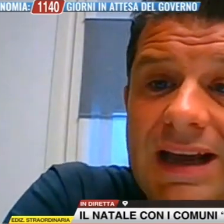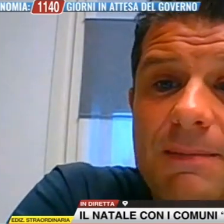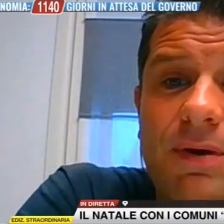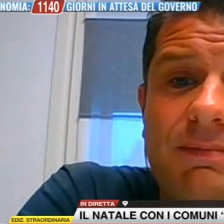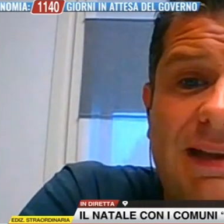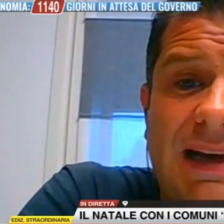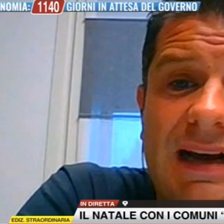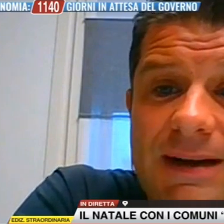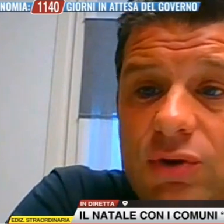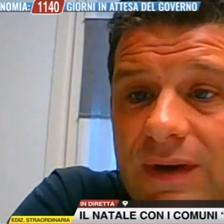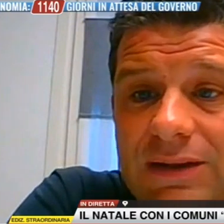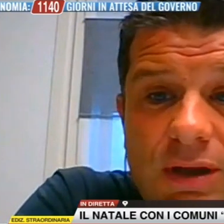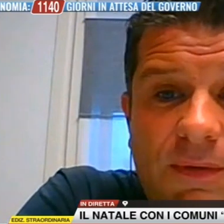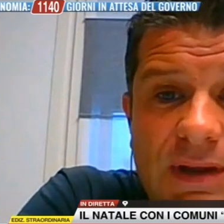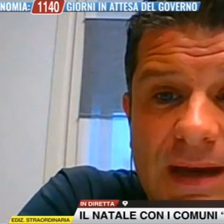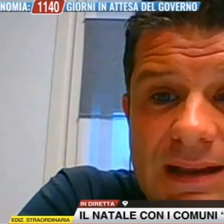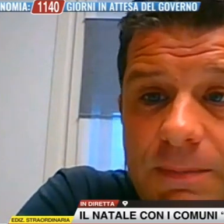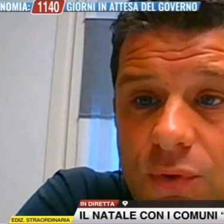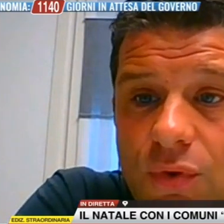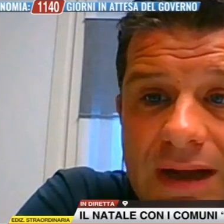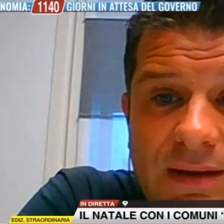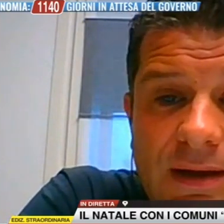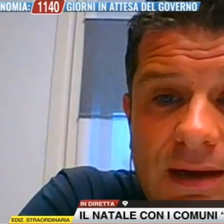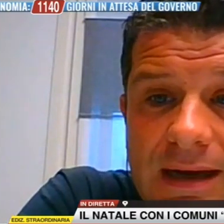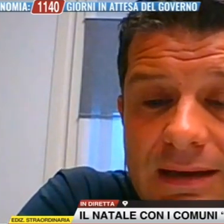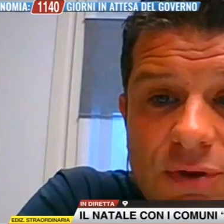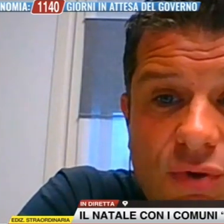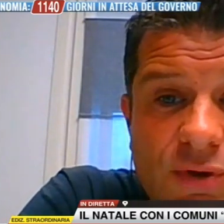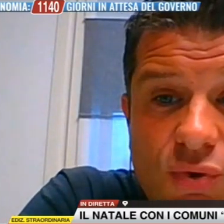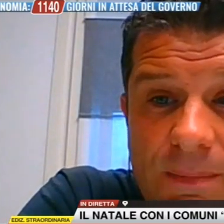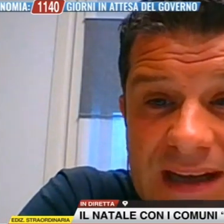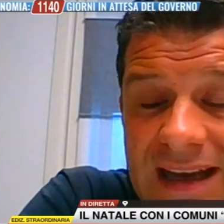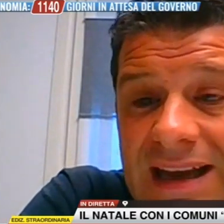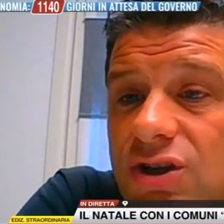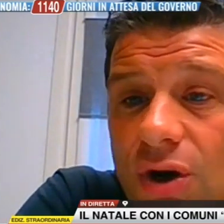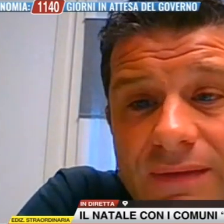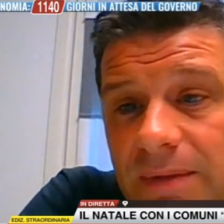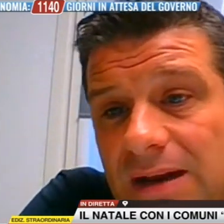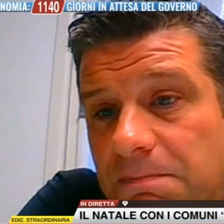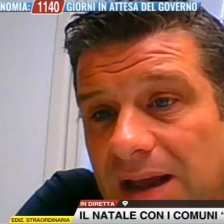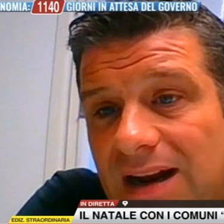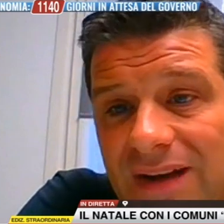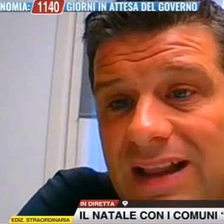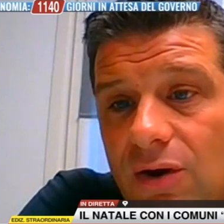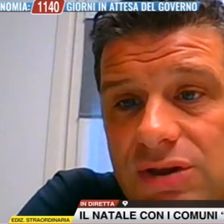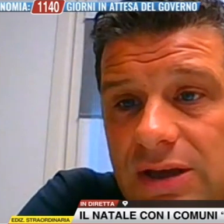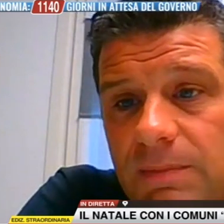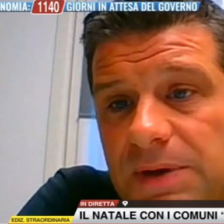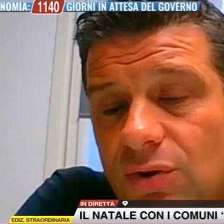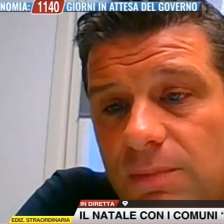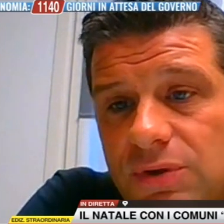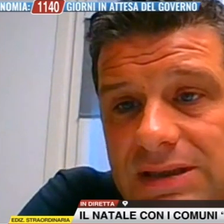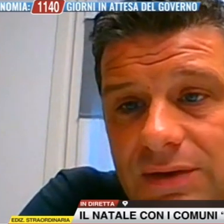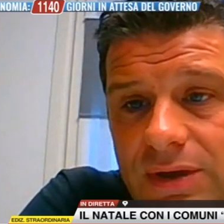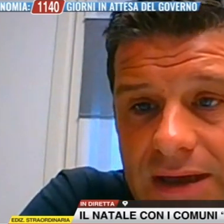tutti probabilmente avremmo trovato dei provvedimenti più a misura, perché ciò che va bene per la Val d'Aosta, io